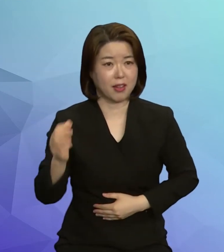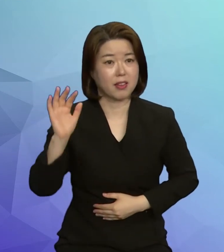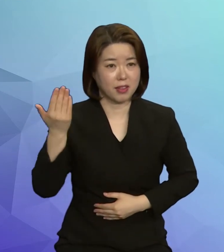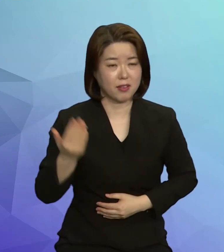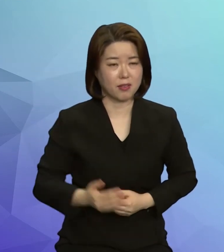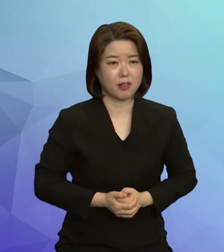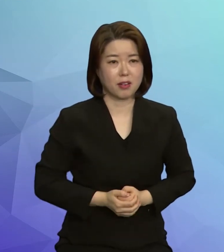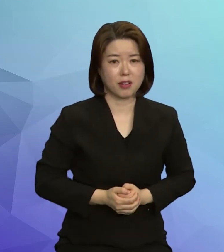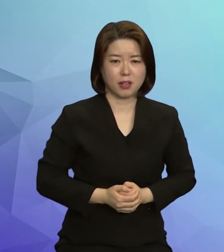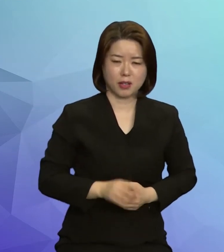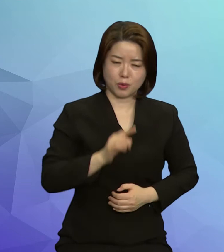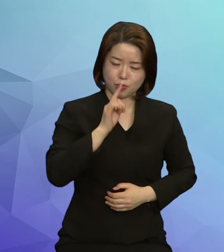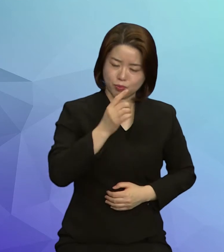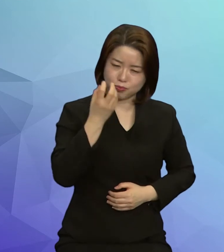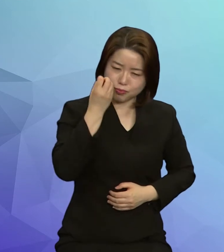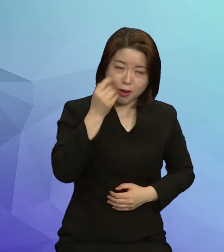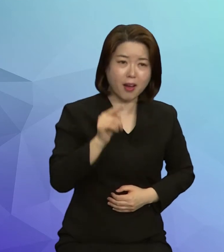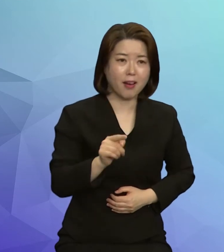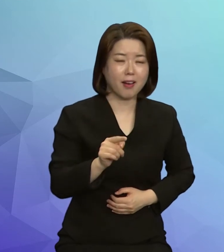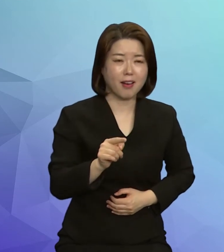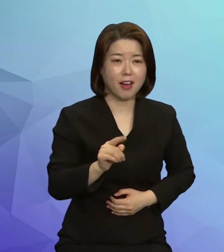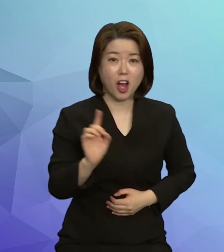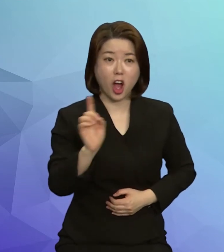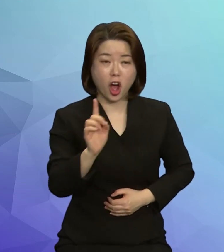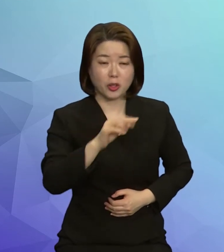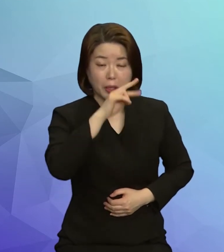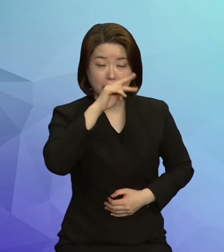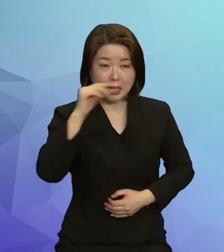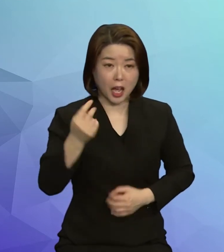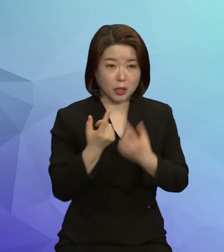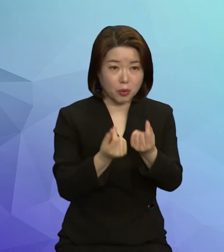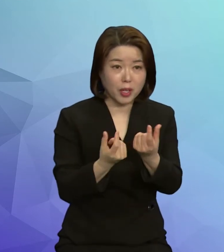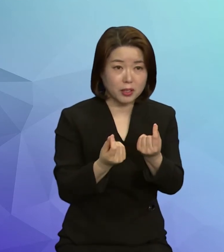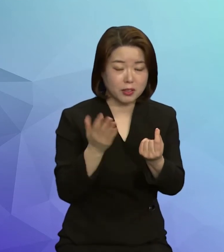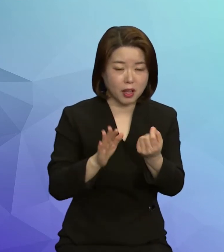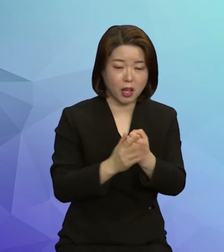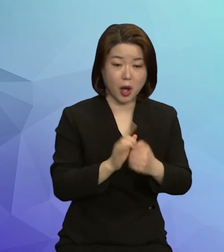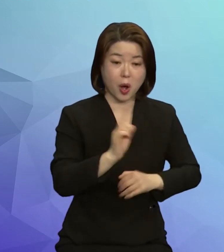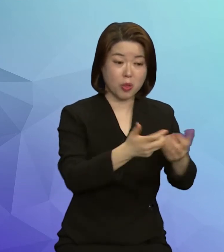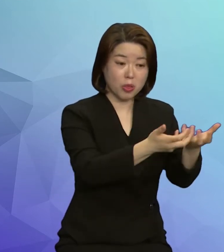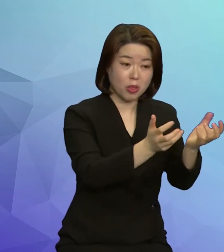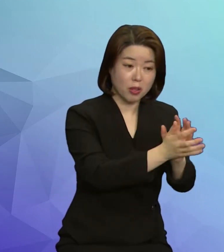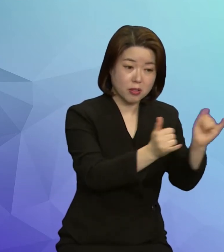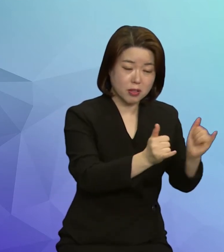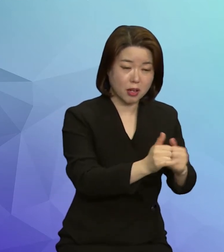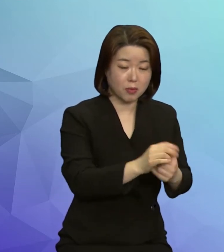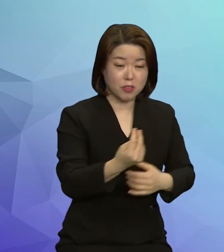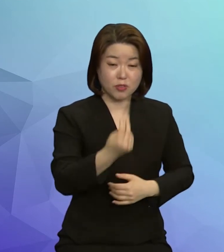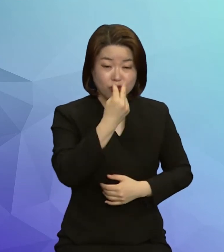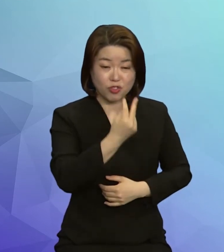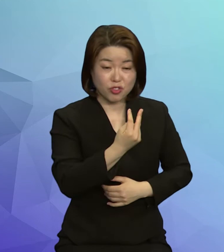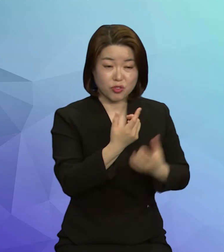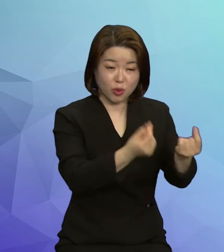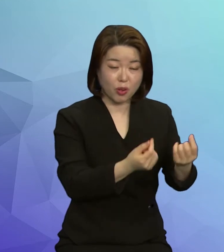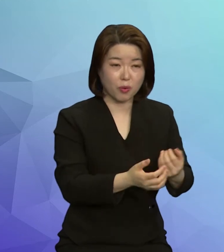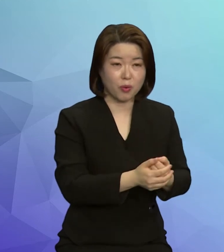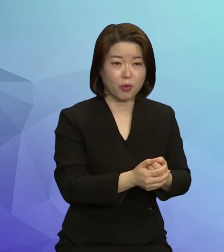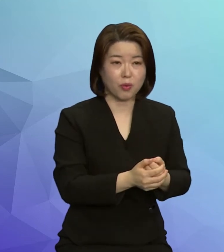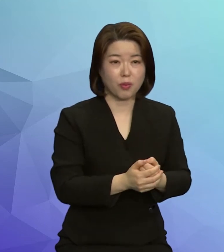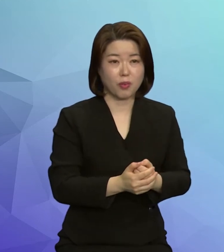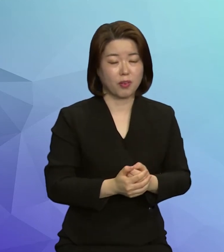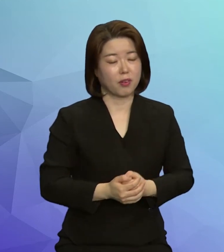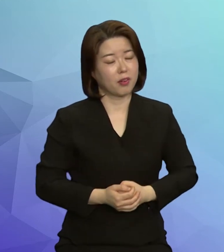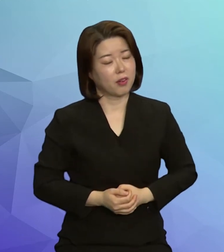냄새가 된다. 이게 말이 됩니까? 어떻게 향기가 어떤 사람에게는 죽음의 냄새가 될 수